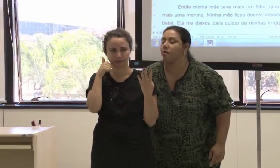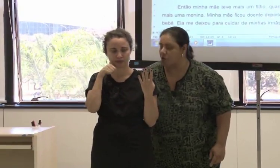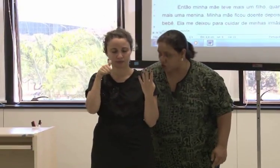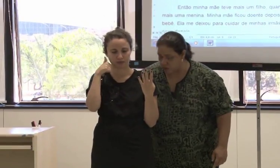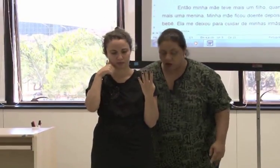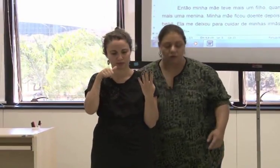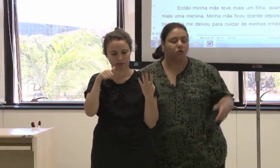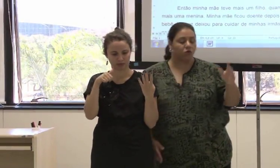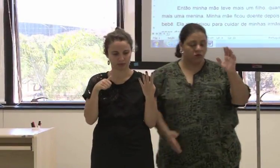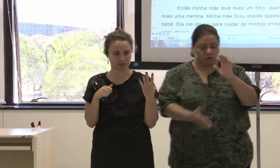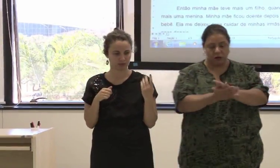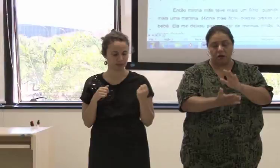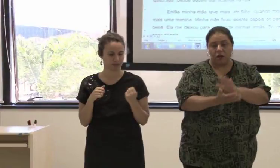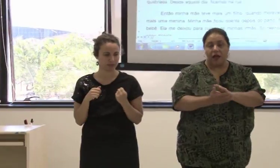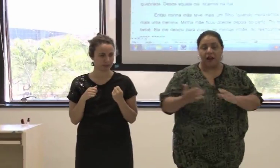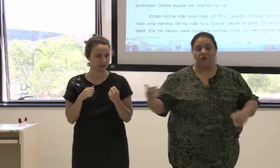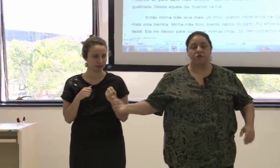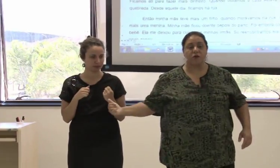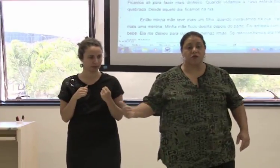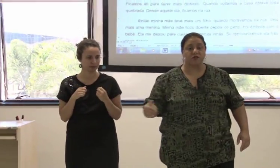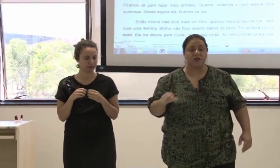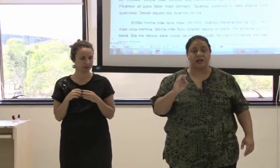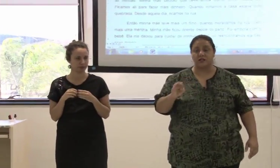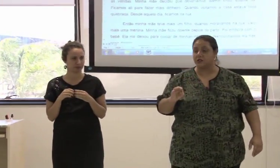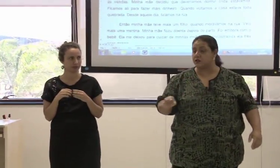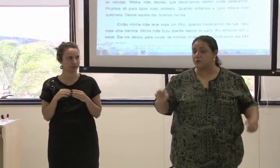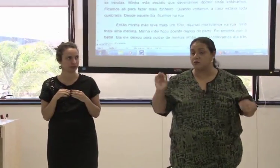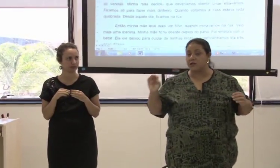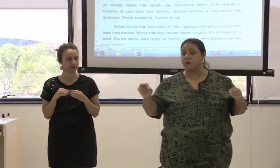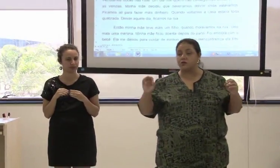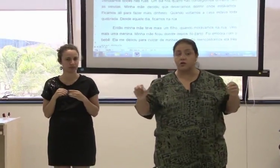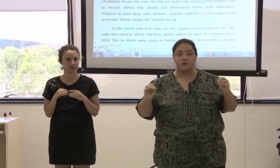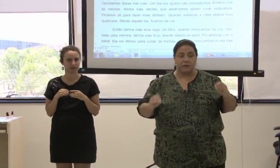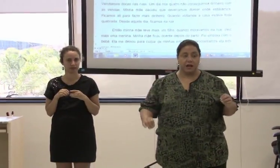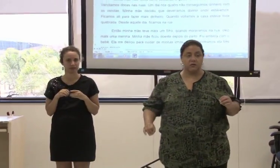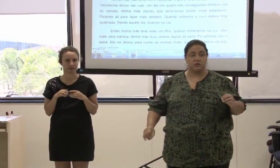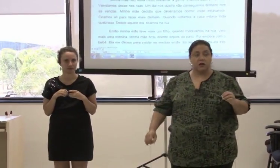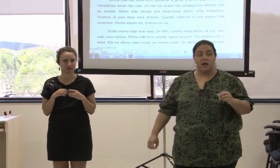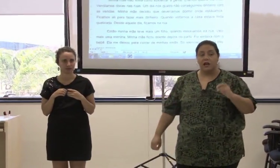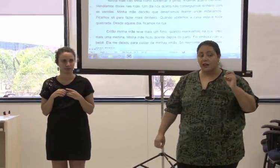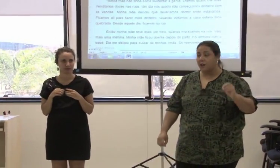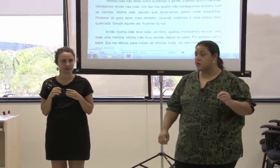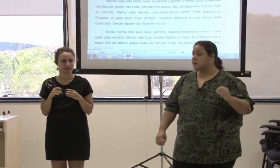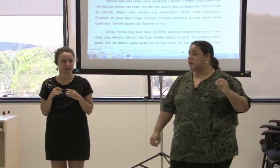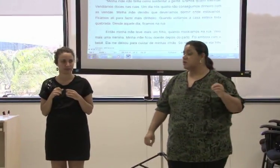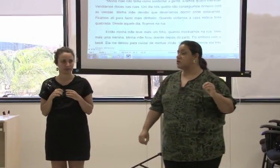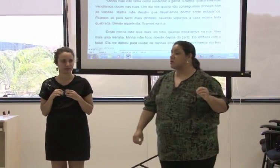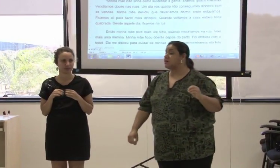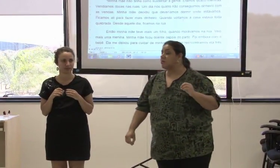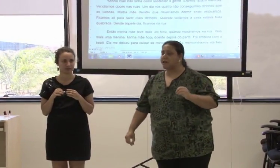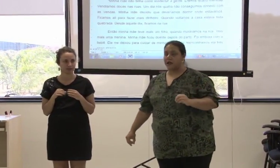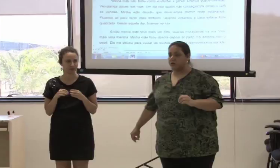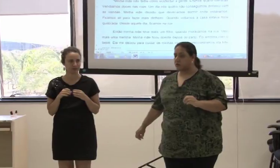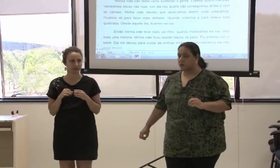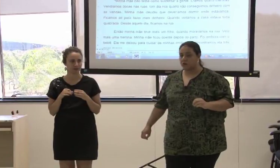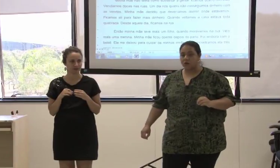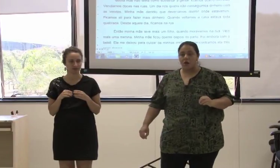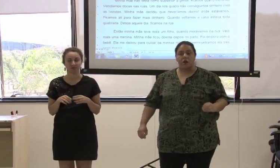Muito bem, muito bem. Ela fez uma coisa fantástica que se chama usar os 2 braços. Em língua de sinais, nós somos ambidestros. Não